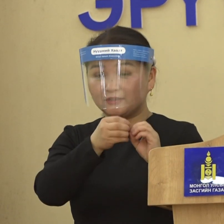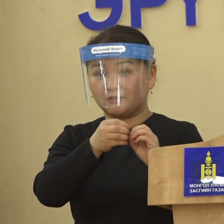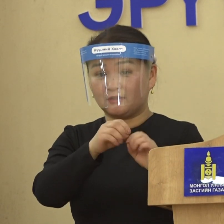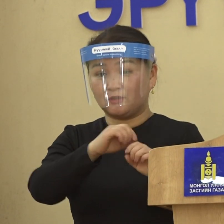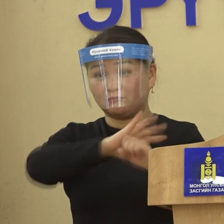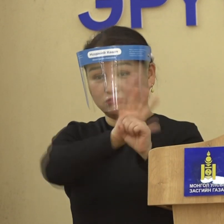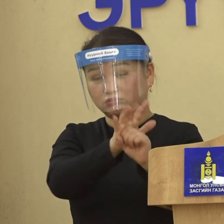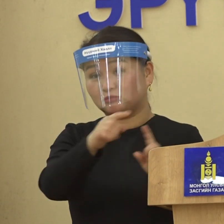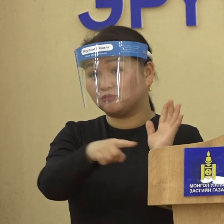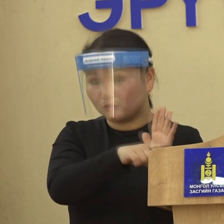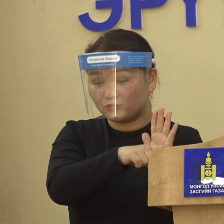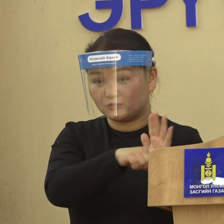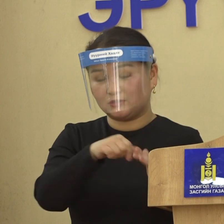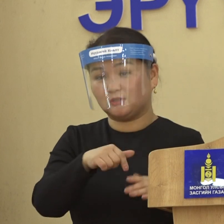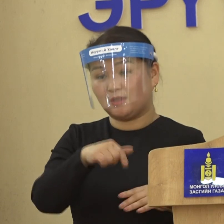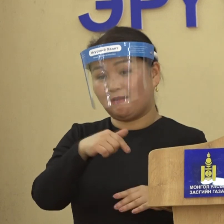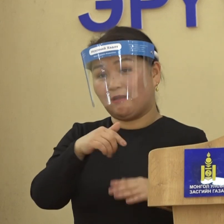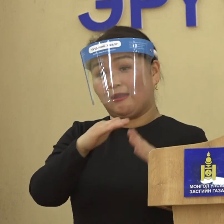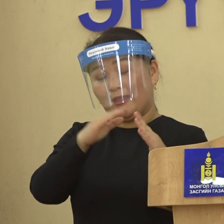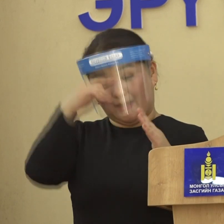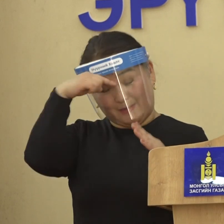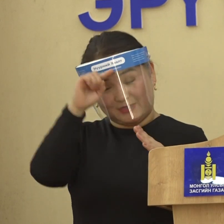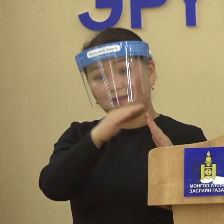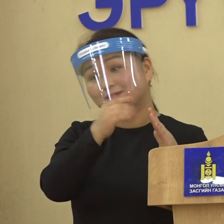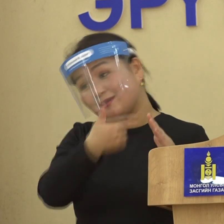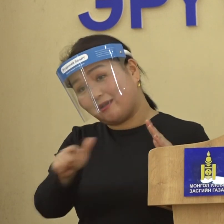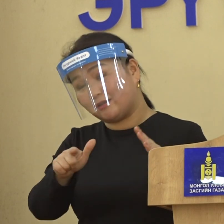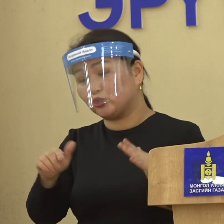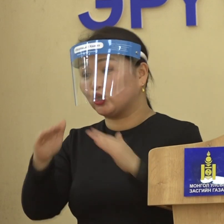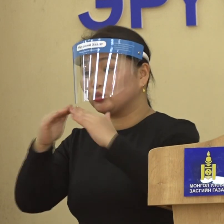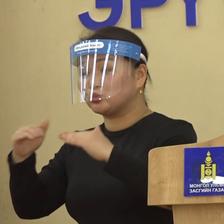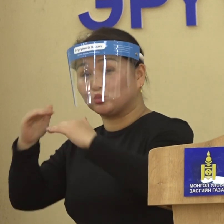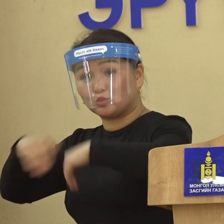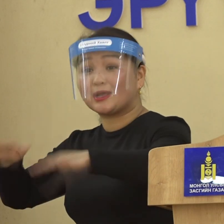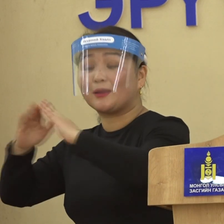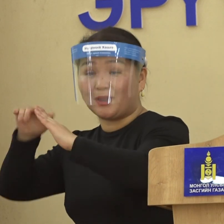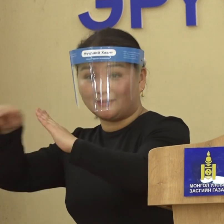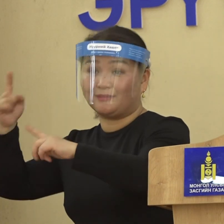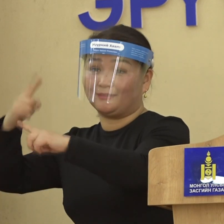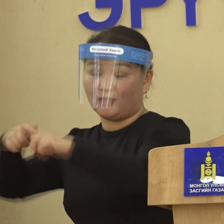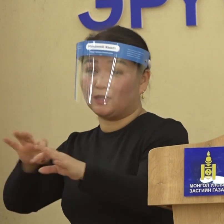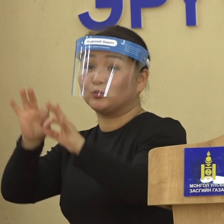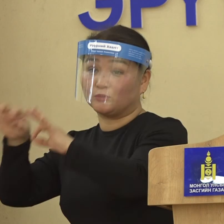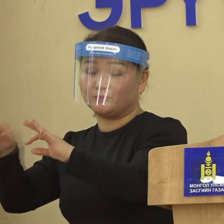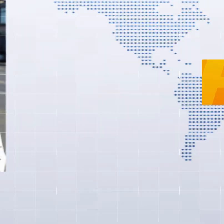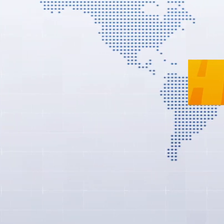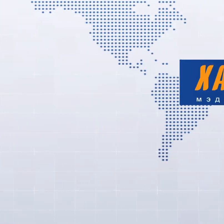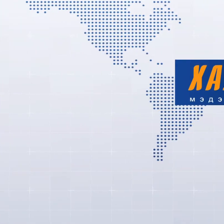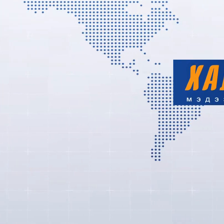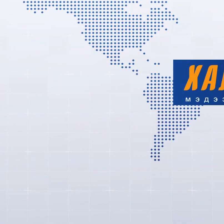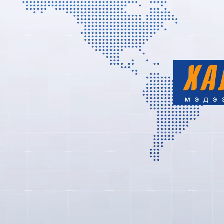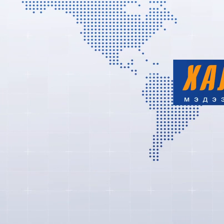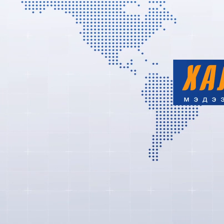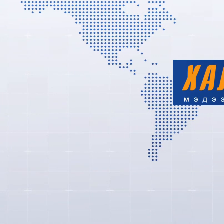онгоц хүлээж авахд 150 орой одоо бэлэн болгосон. Халдварч сэжигтэй буюу эрсдэлтэй хүмүүсийг хүлээж авахд бэлэн болсон байна.